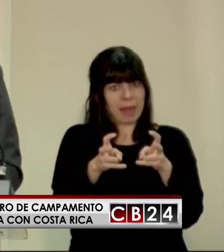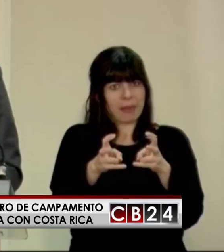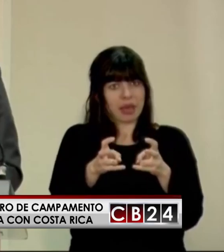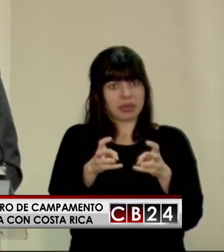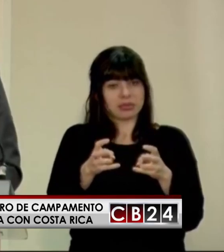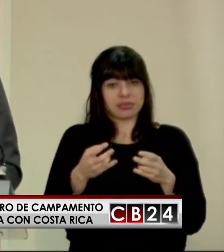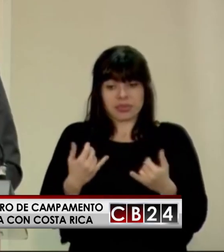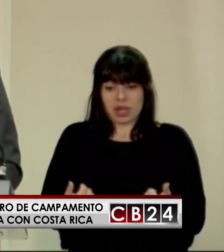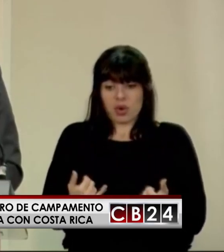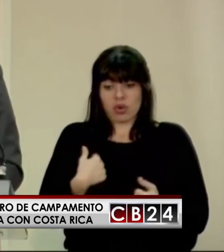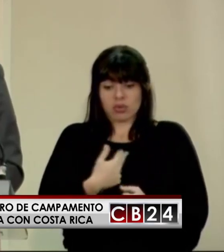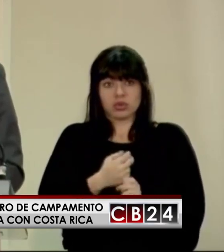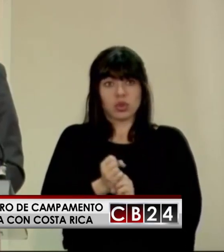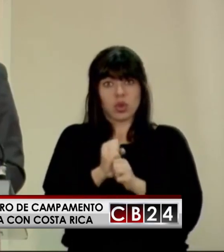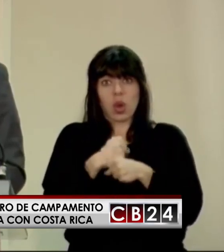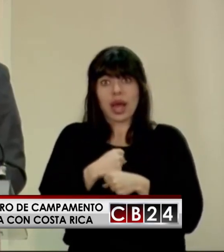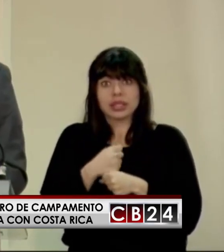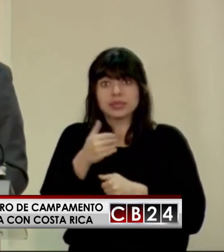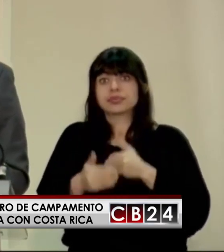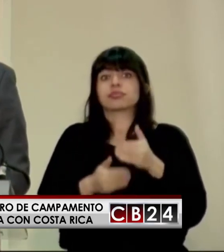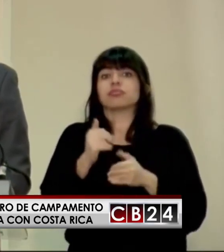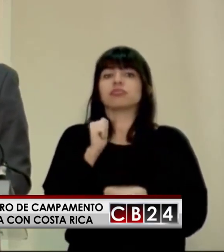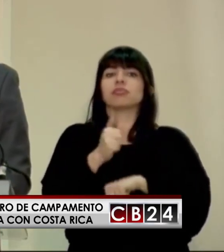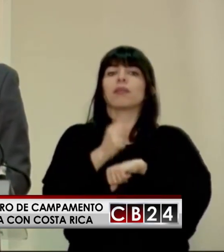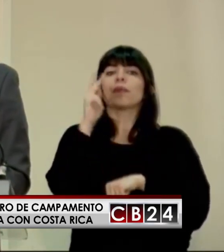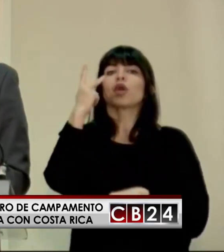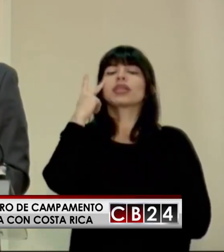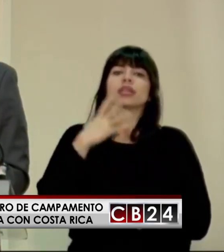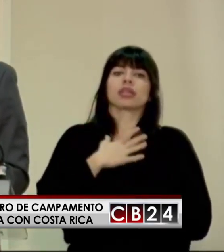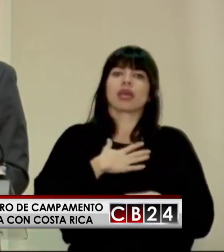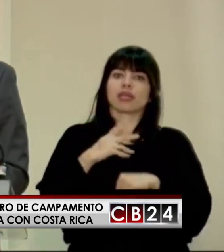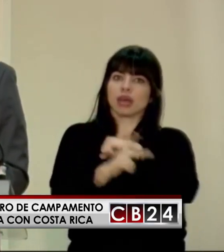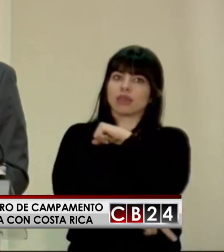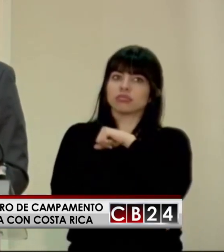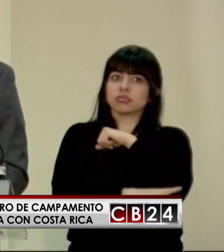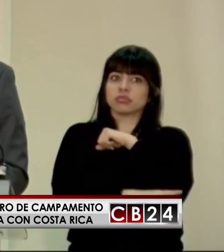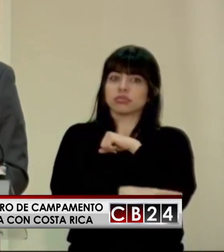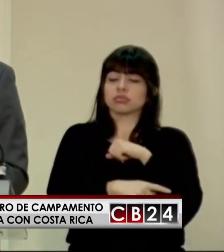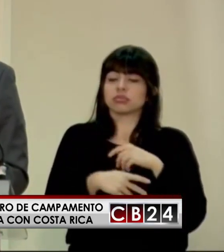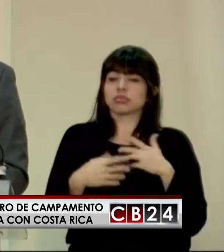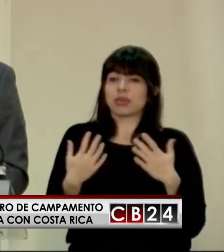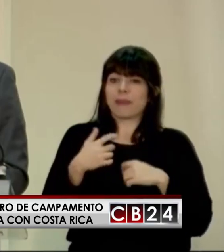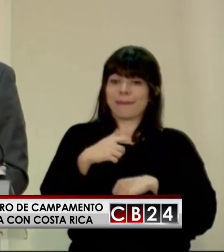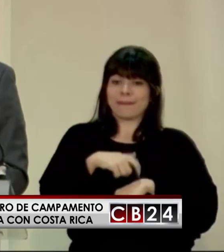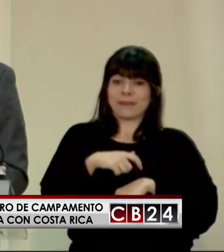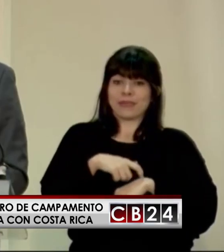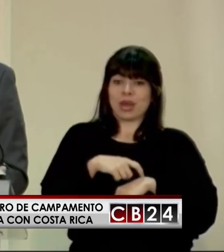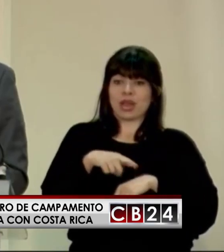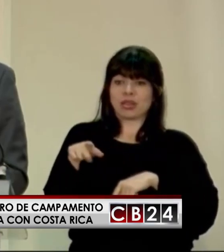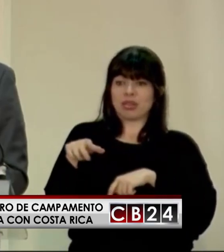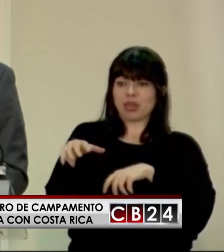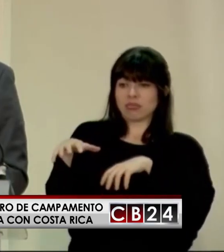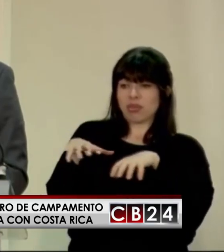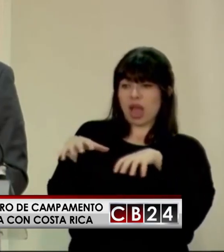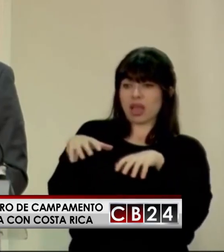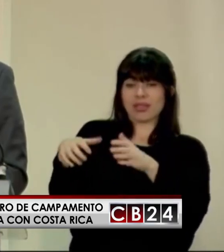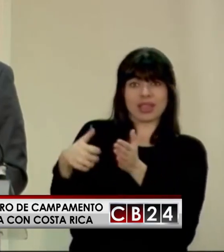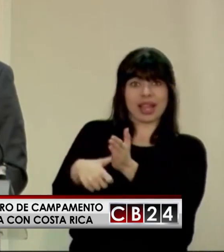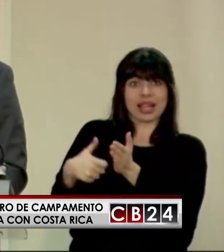estamos ejecutando es una política de Estado. Y en momentos de activismo